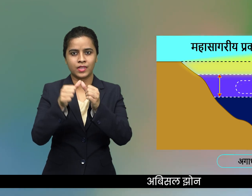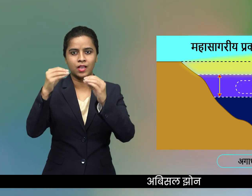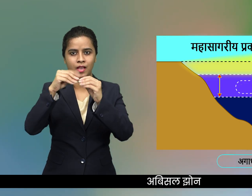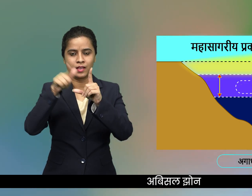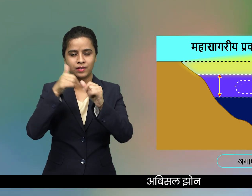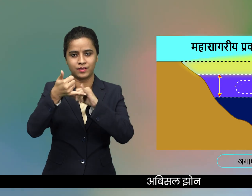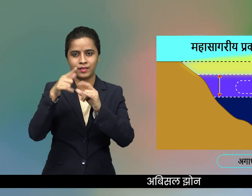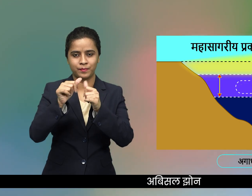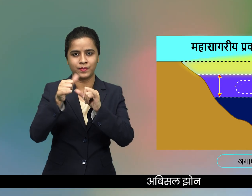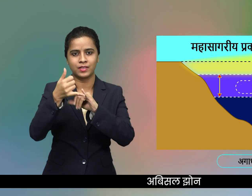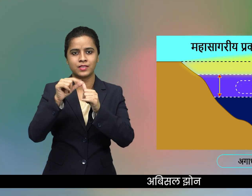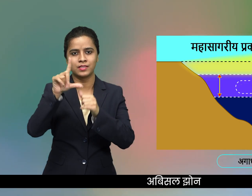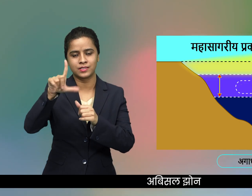अबिसल जोन और